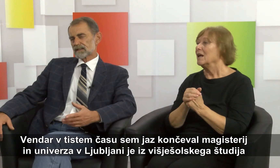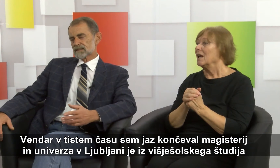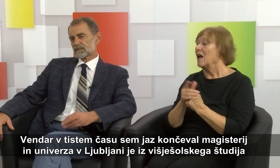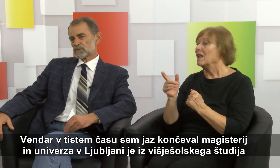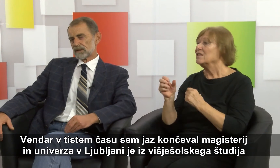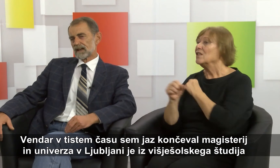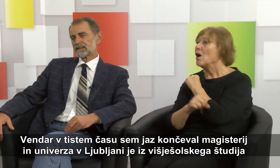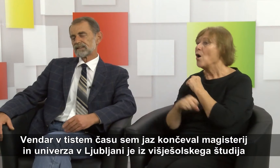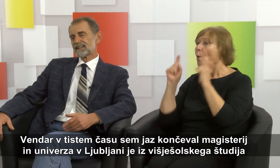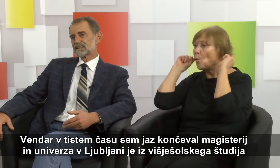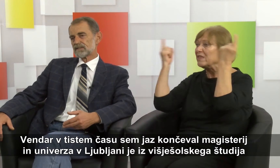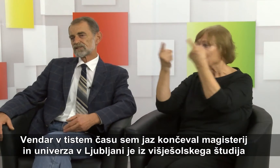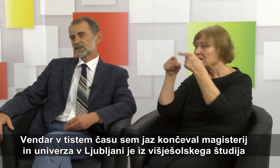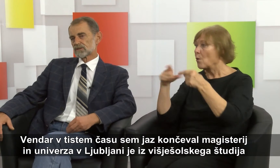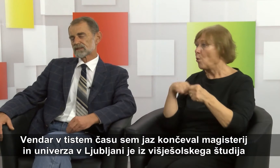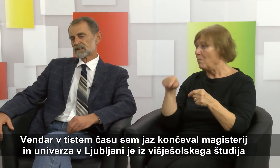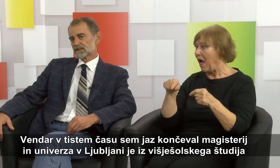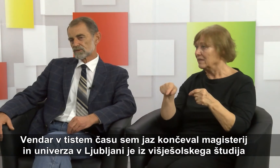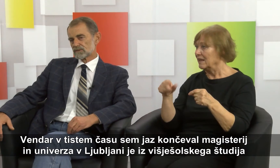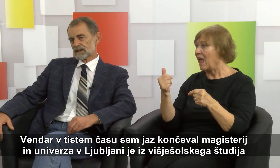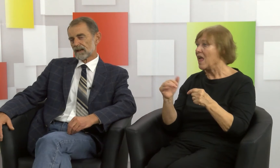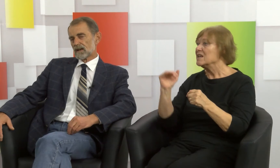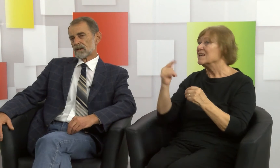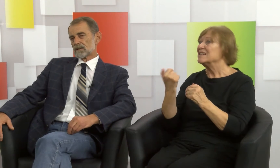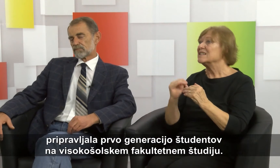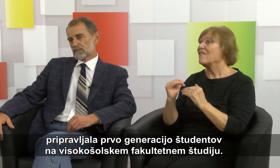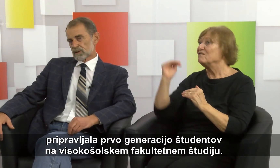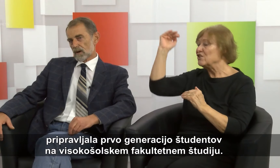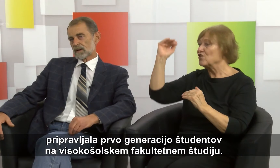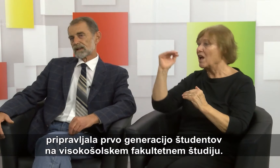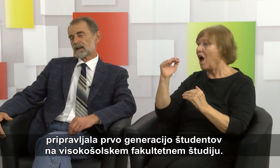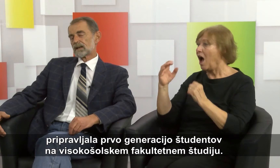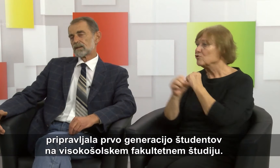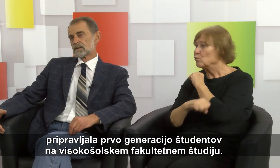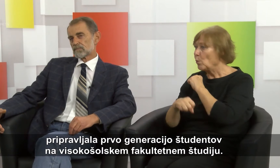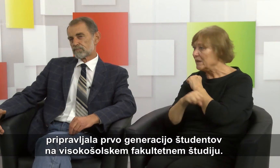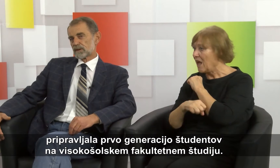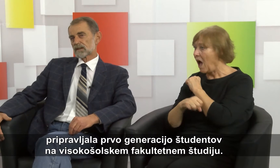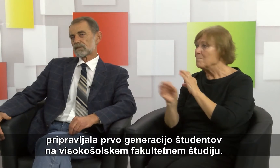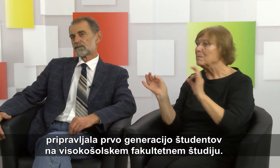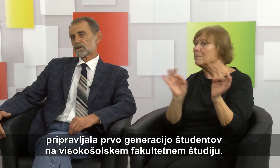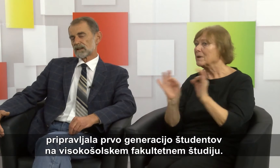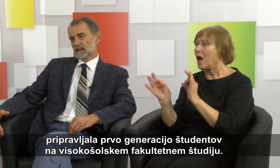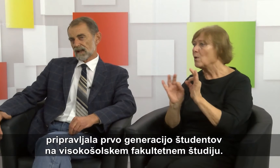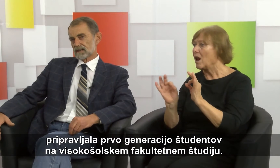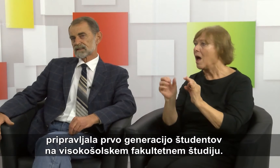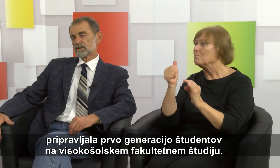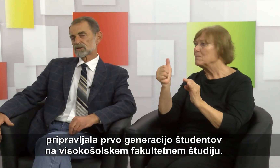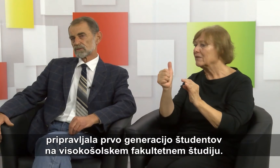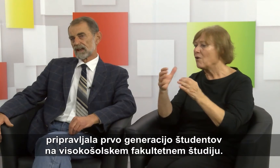Univerza v Ljubljani je iz višje šolskega študija pripravljala prvo generacijo študentov